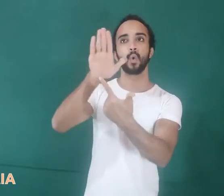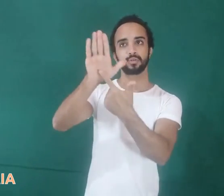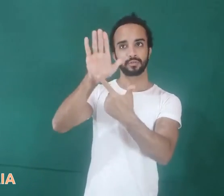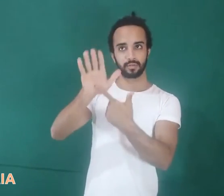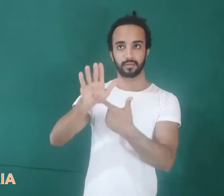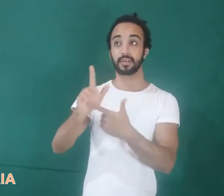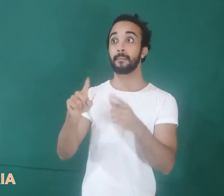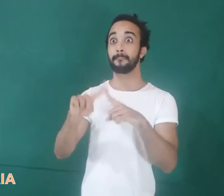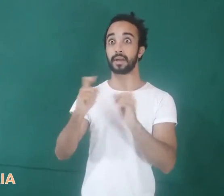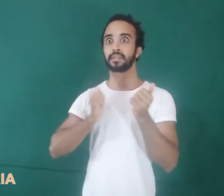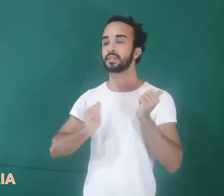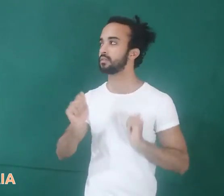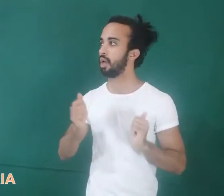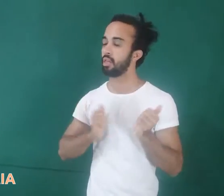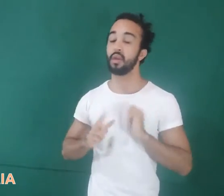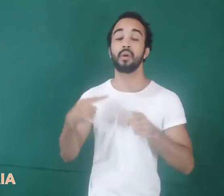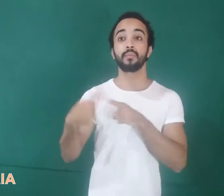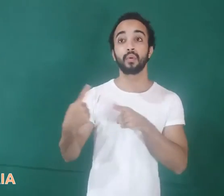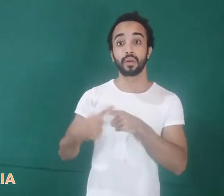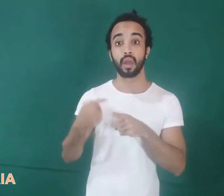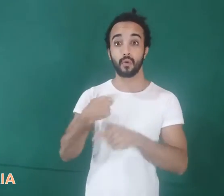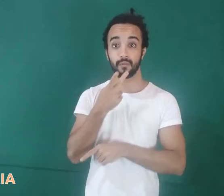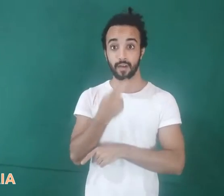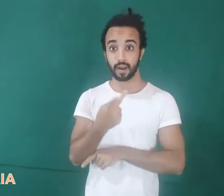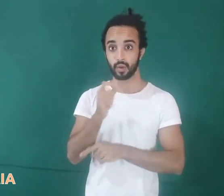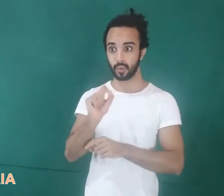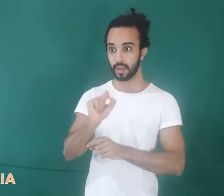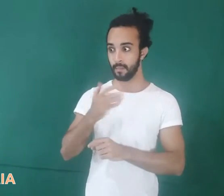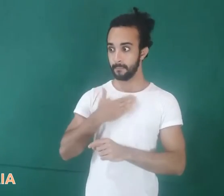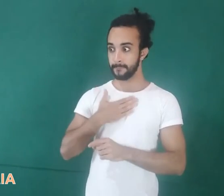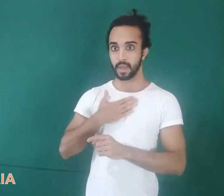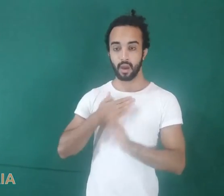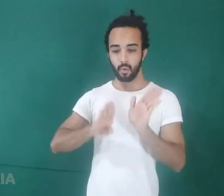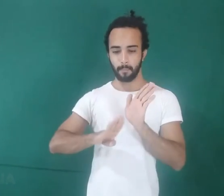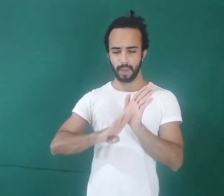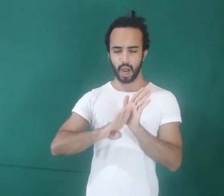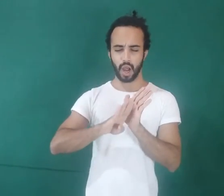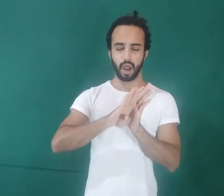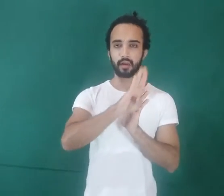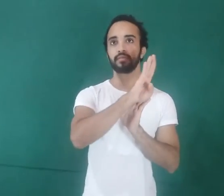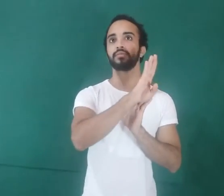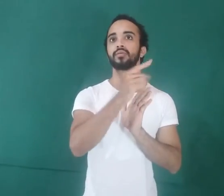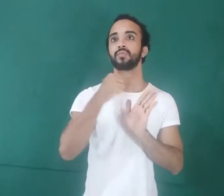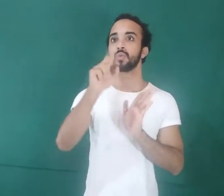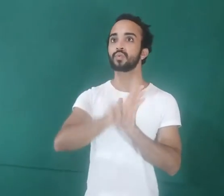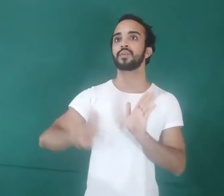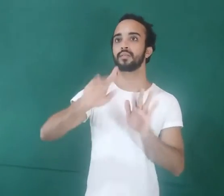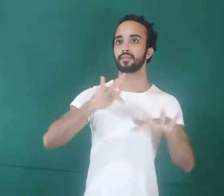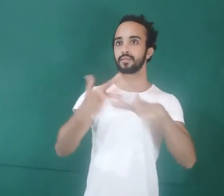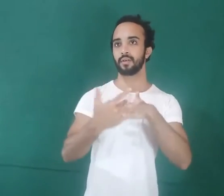futuro que me dá muita ansiedade, porque eu falei, meu engajamento deve ser péssimo. Eu sou uma semi-usuária,